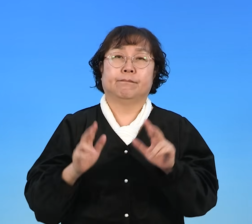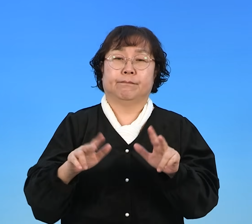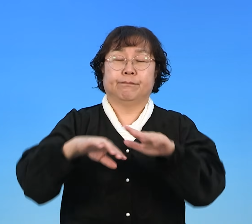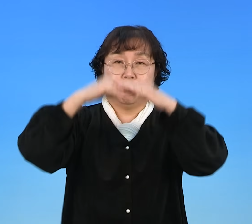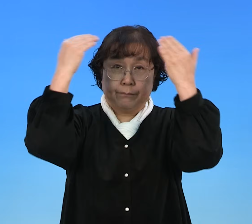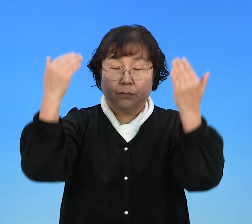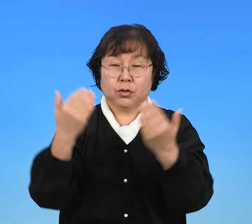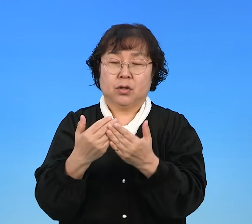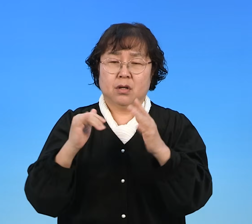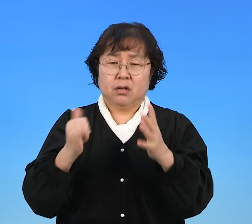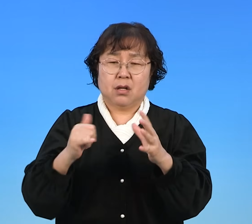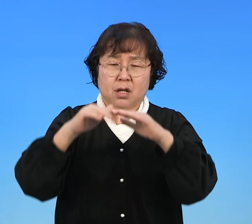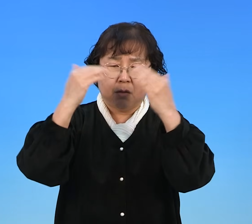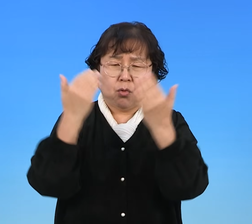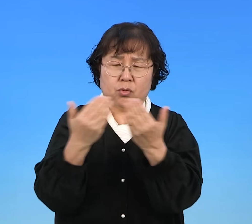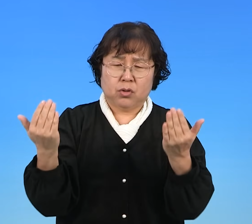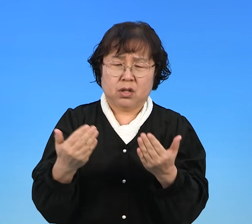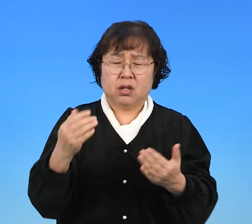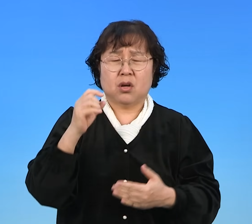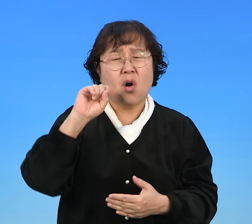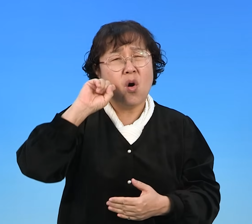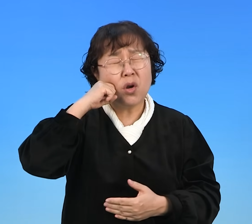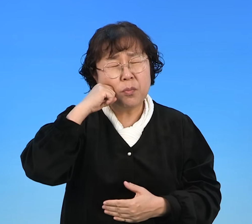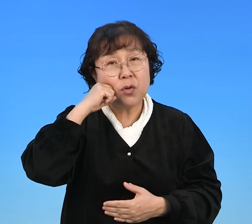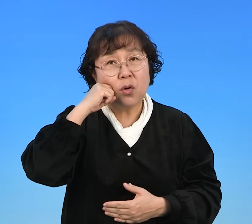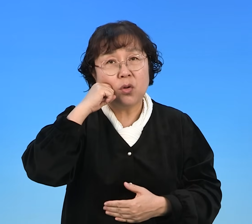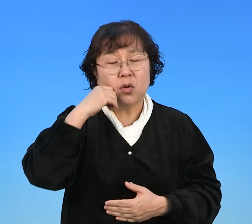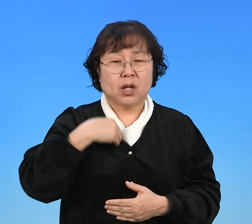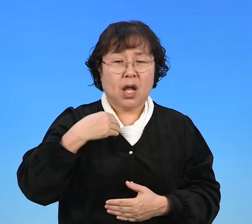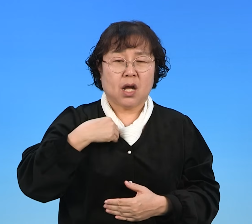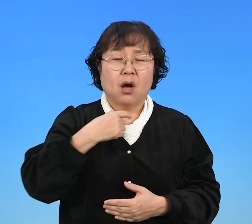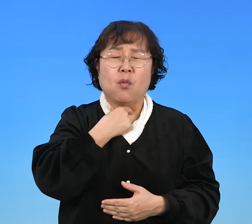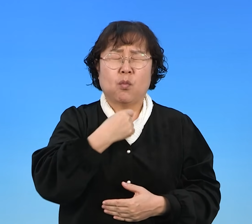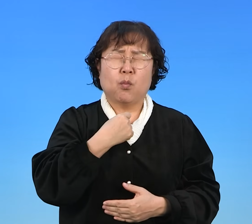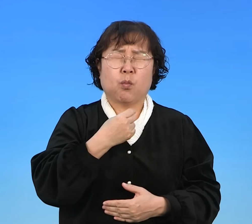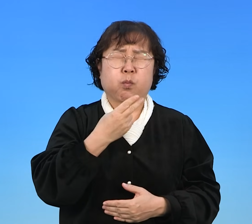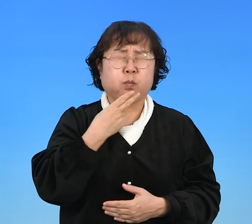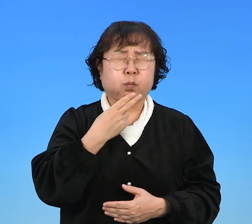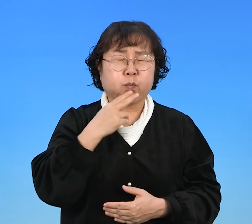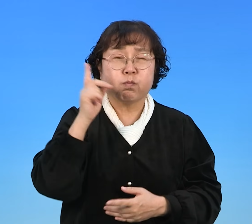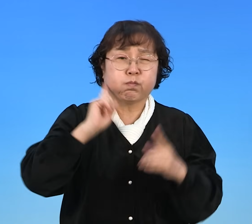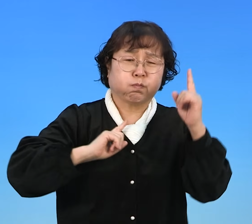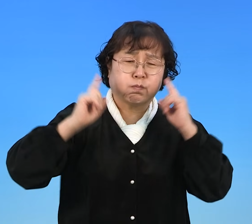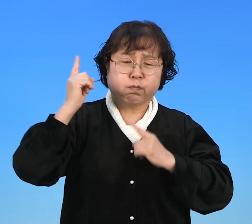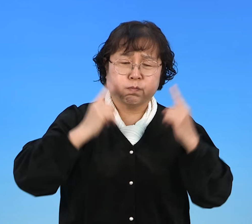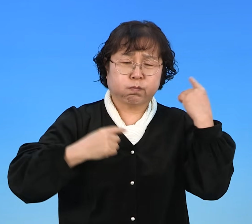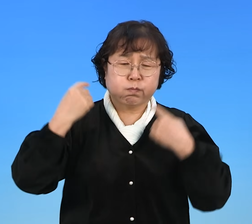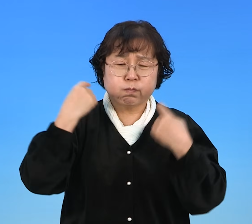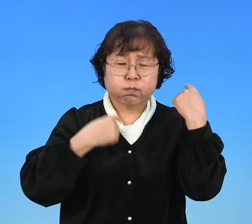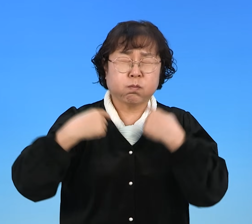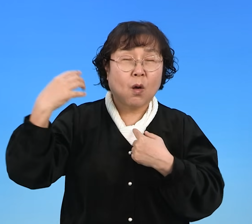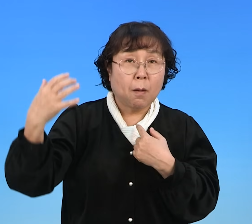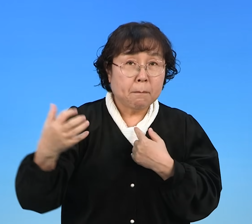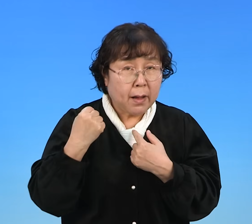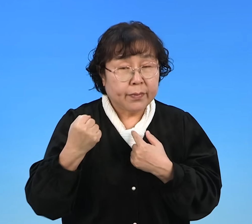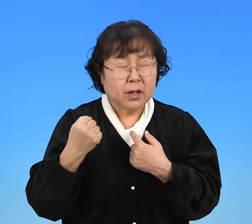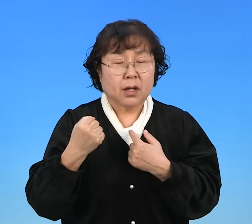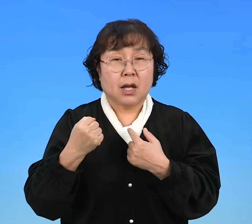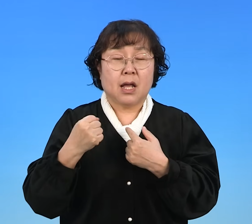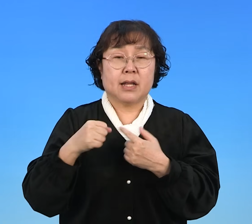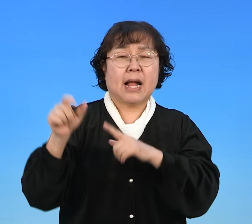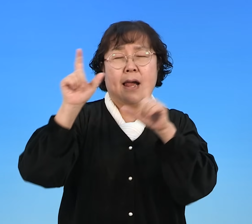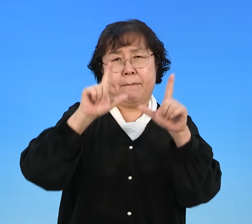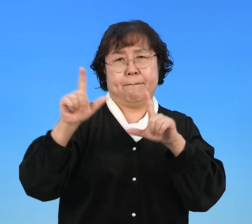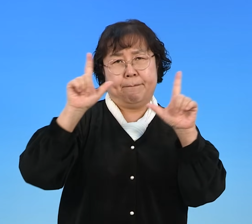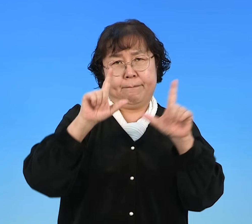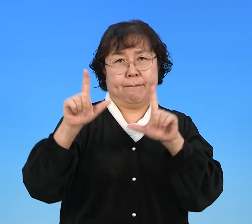만사 마음먹은 대로 잘 안 되고 그래서 의도하지 않은 상처를 받고 아프고 쓰라리고 이런 게 인생이라고 한다면